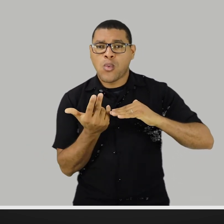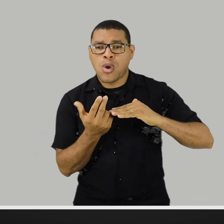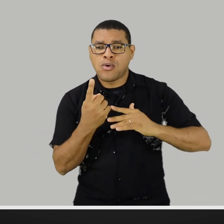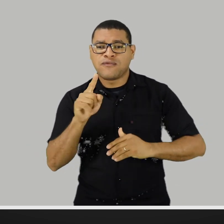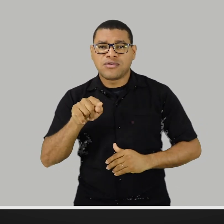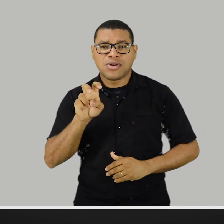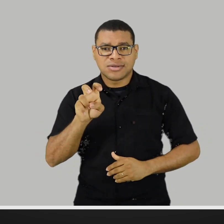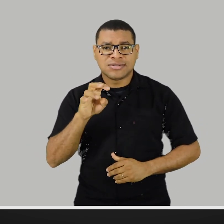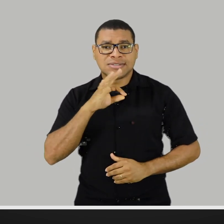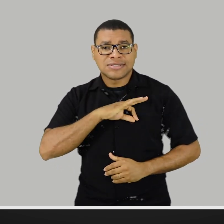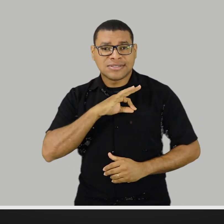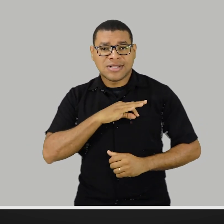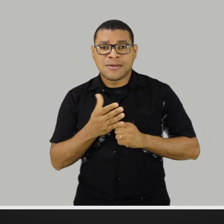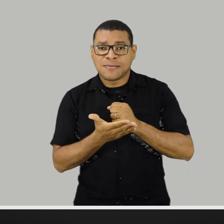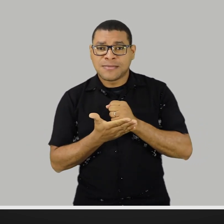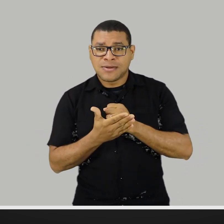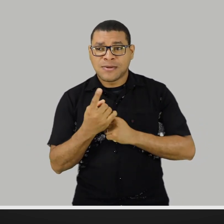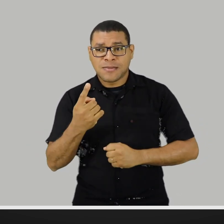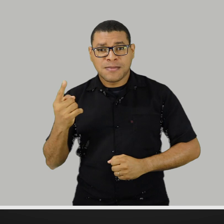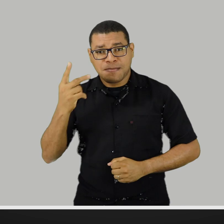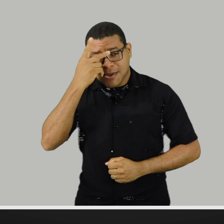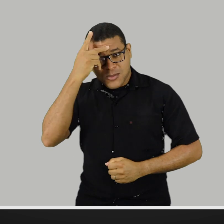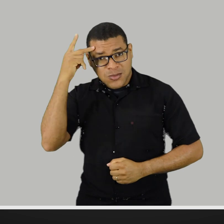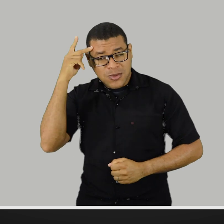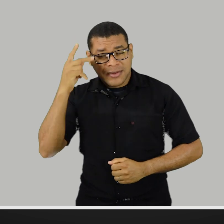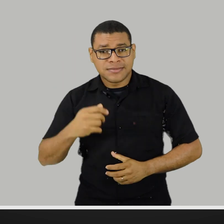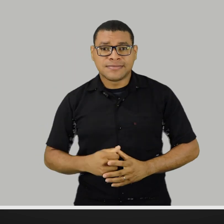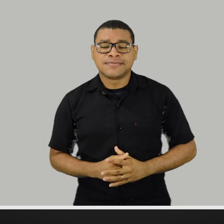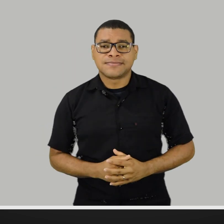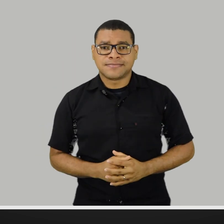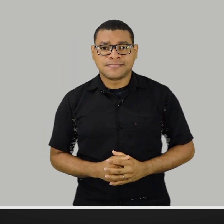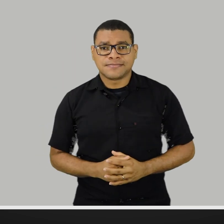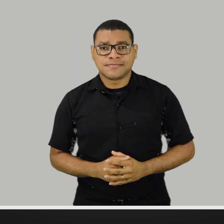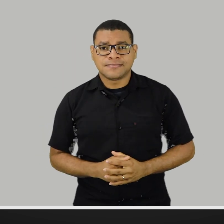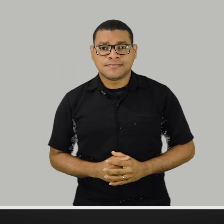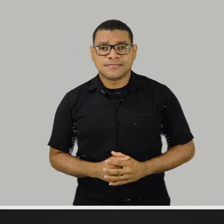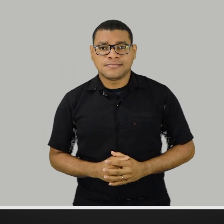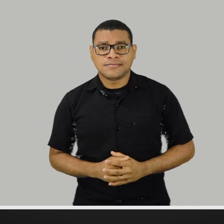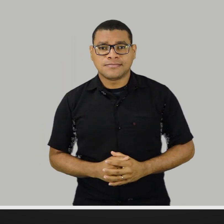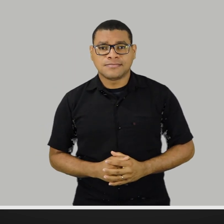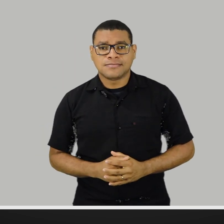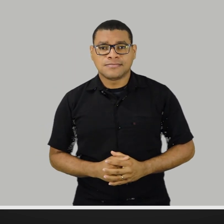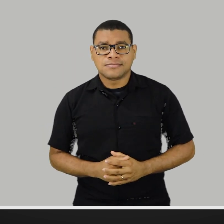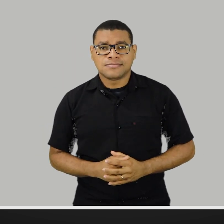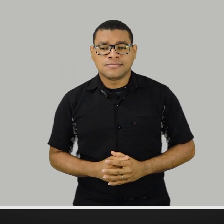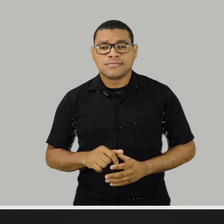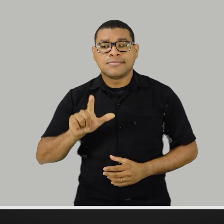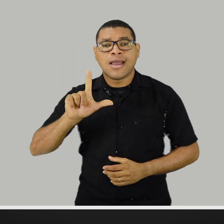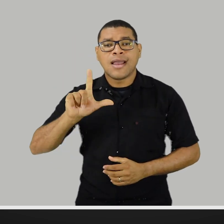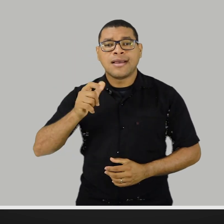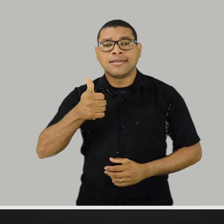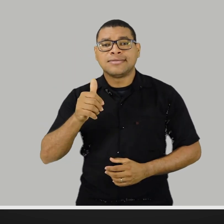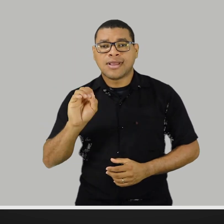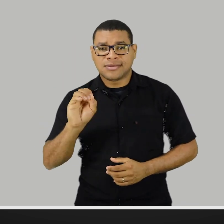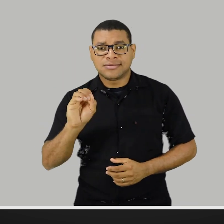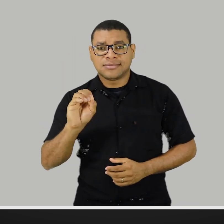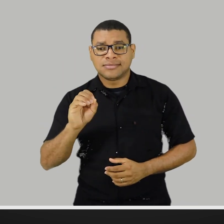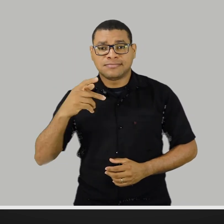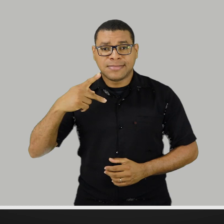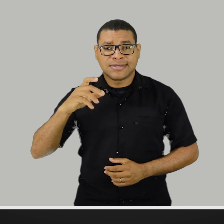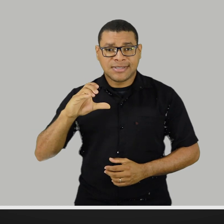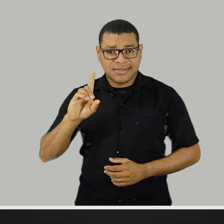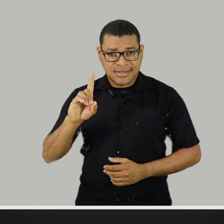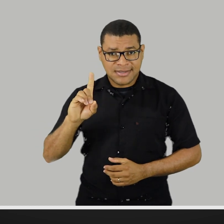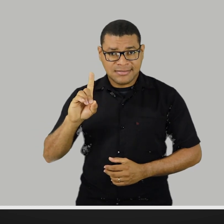a 1,5 salário mínimo per capita o 12.6 l10